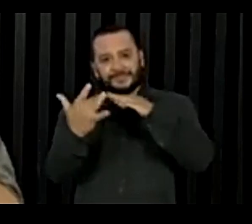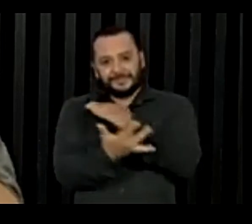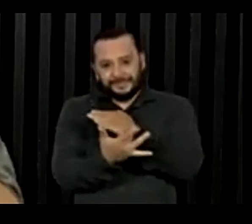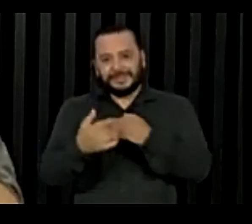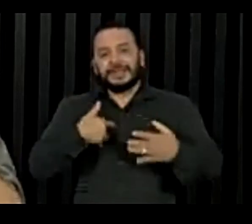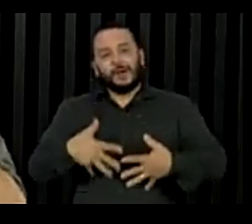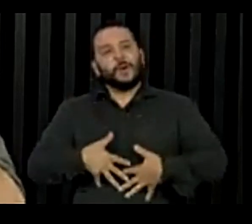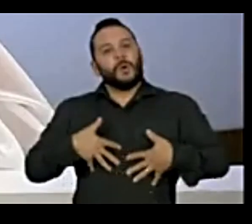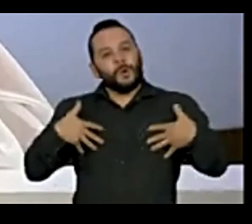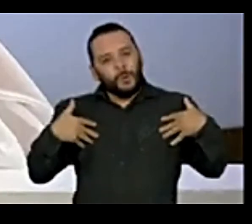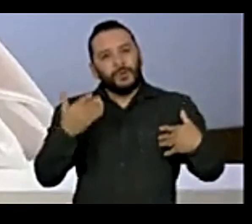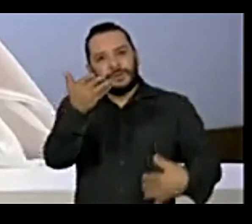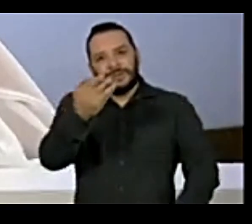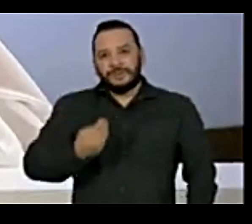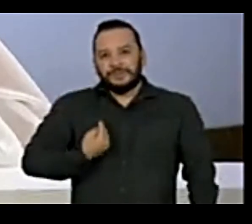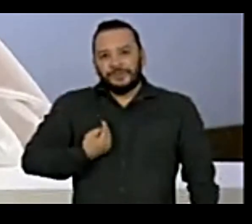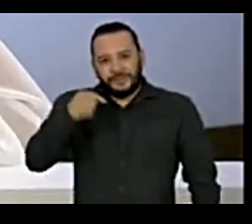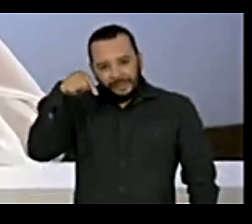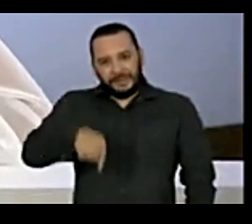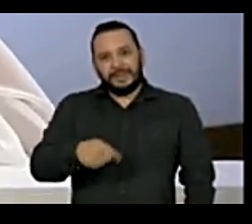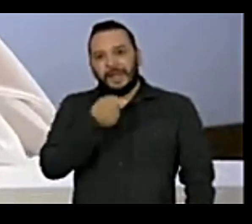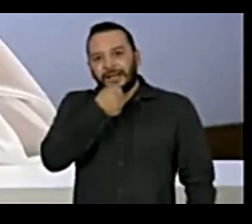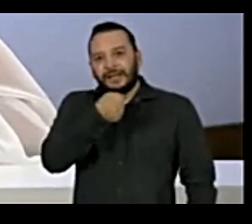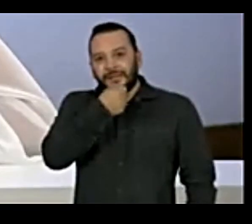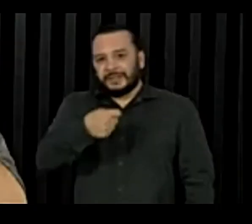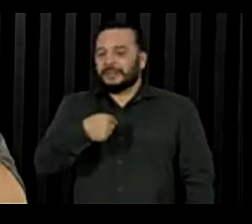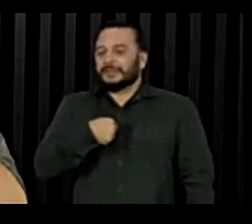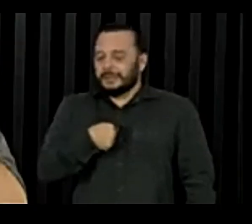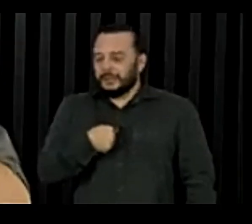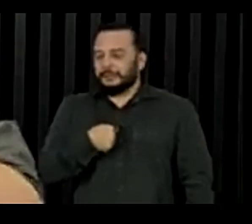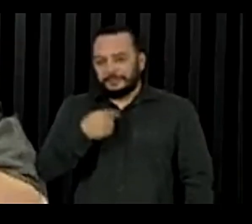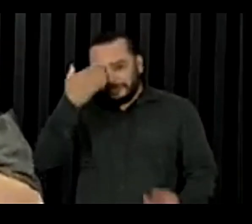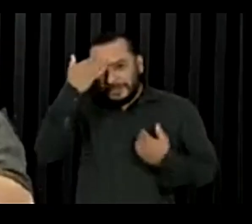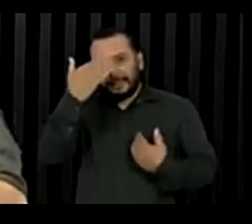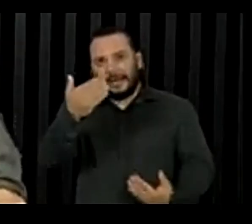orgulho de ter você aqui hoje me entrevistando, Raquel.